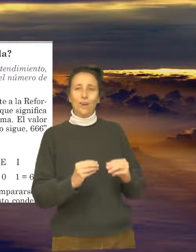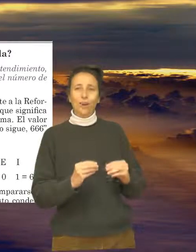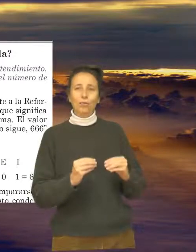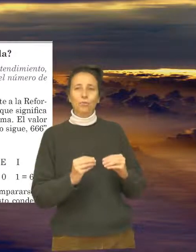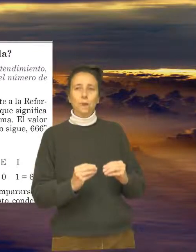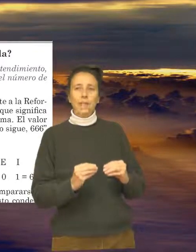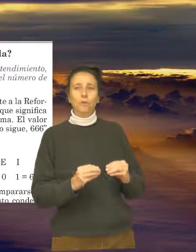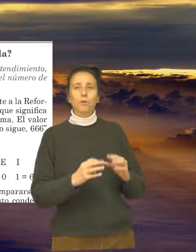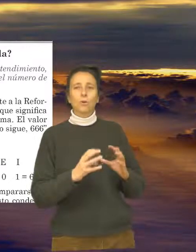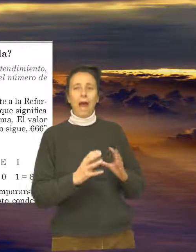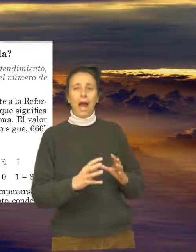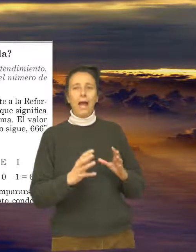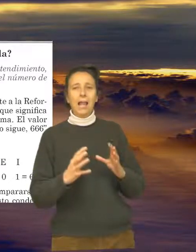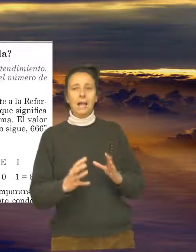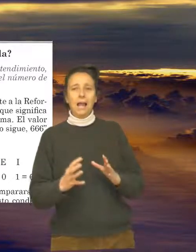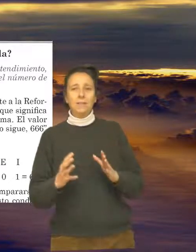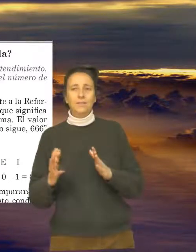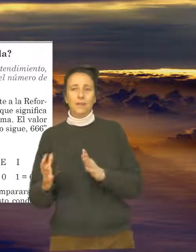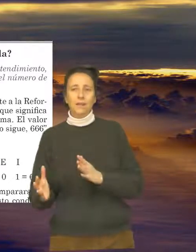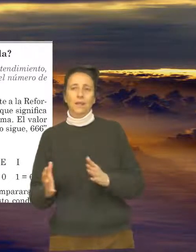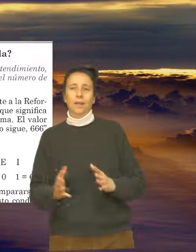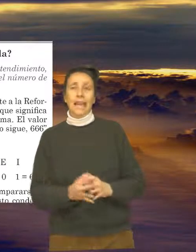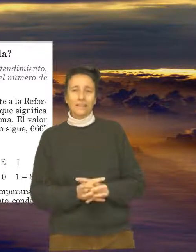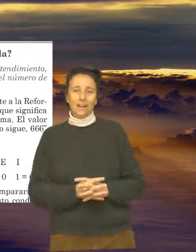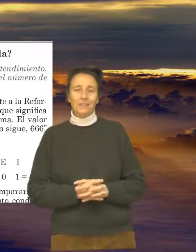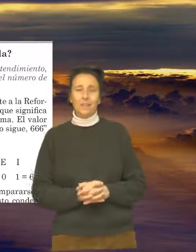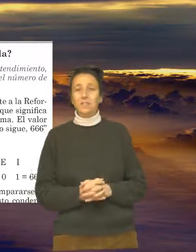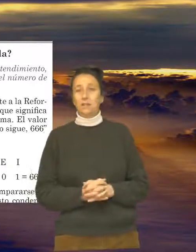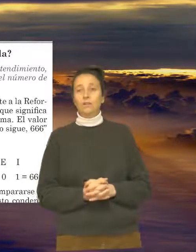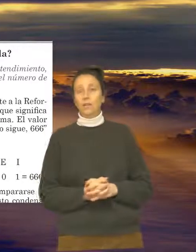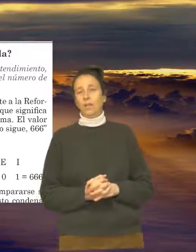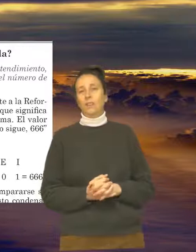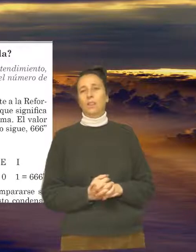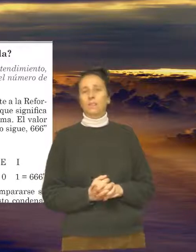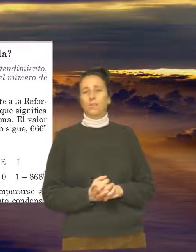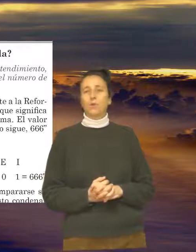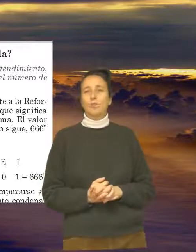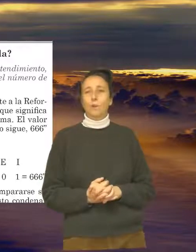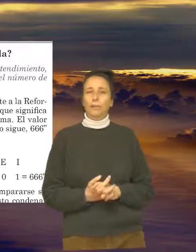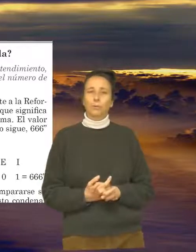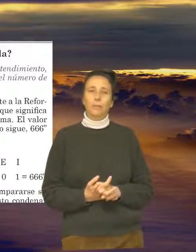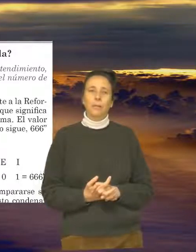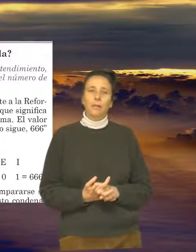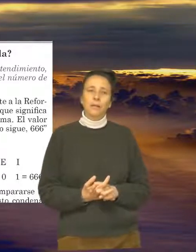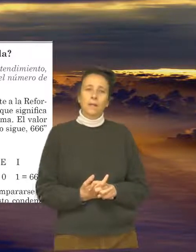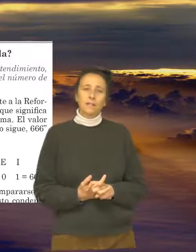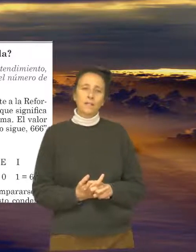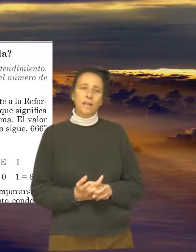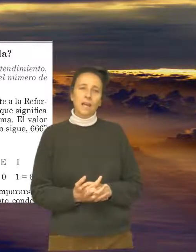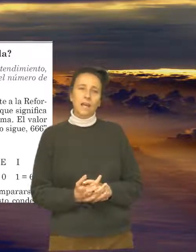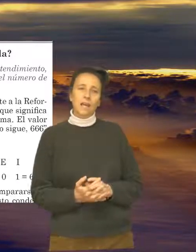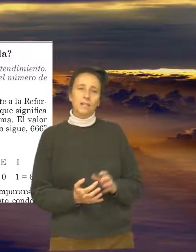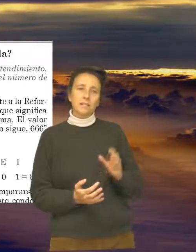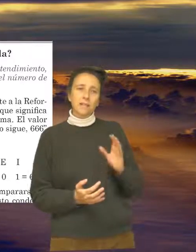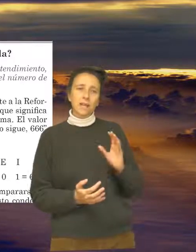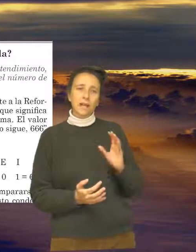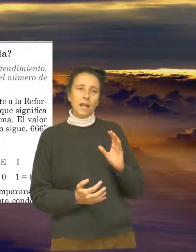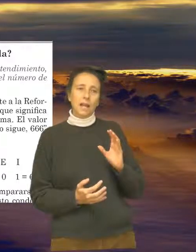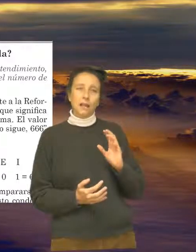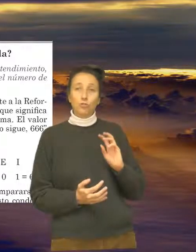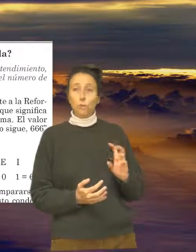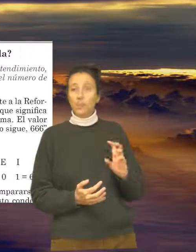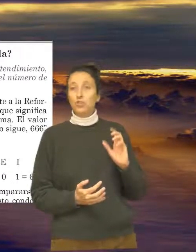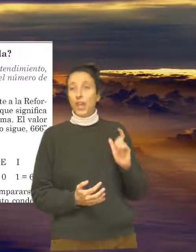darle el valor numérico a las letras que sí lo tienen dentro de su alfabeto. Así que